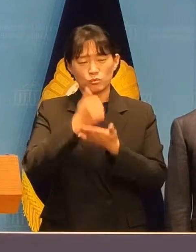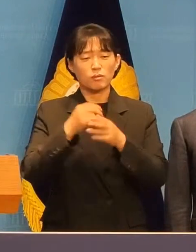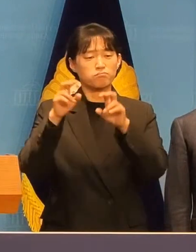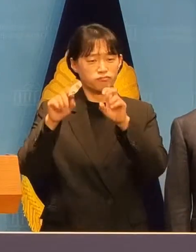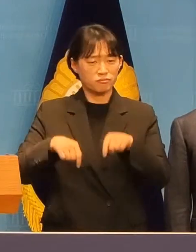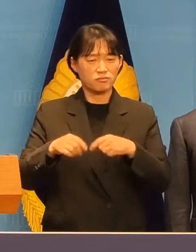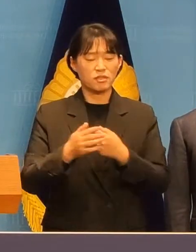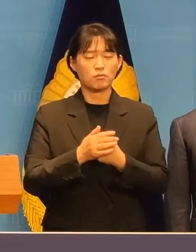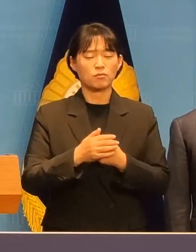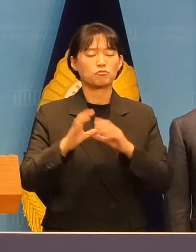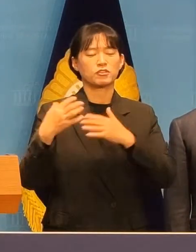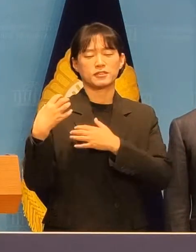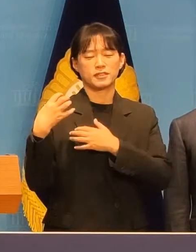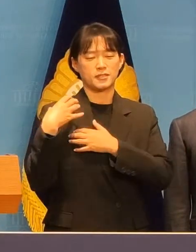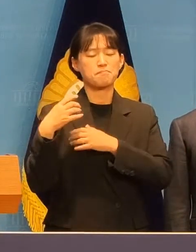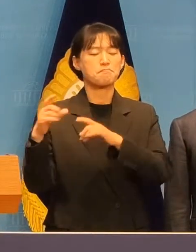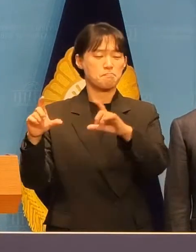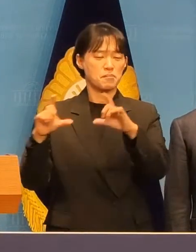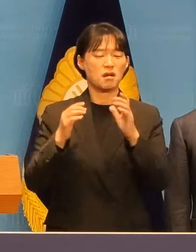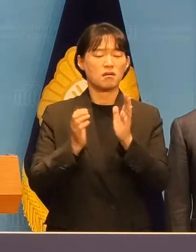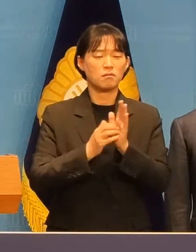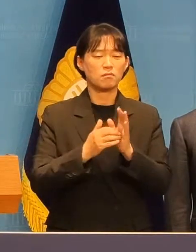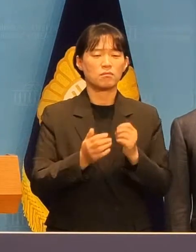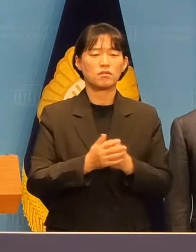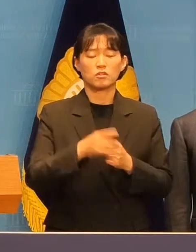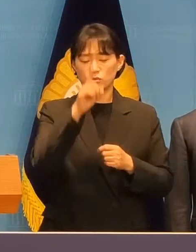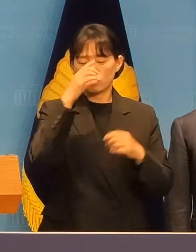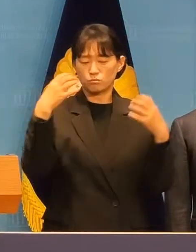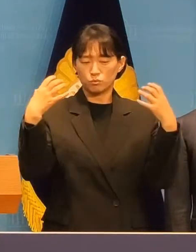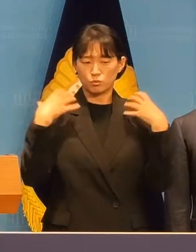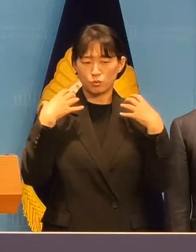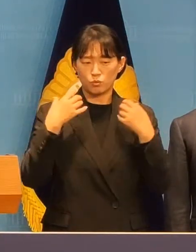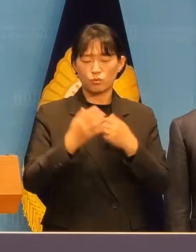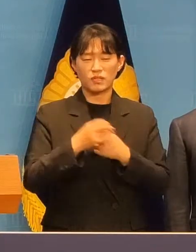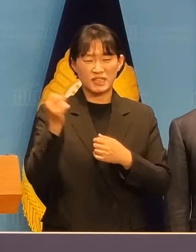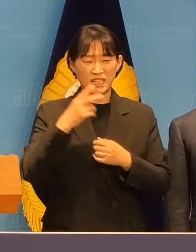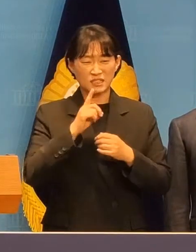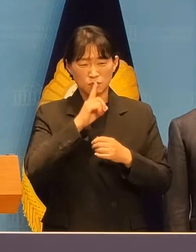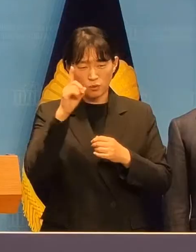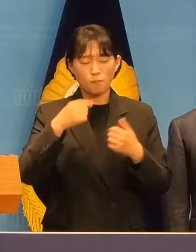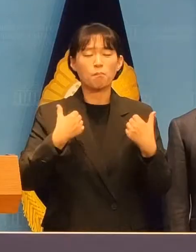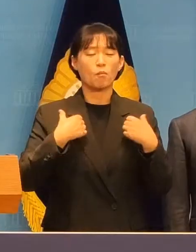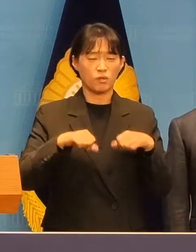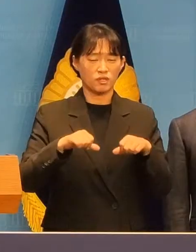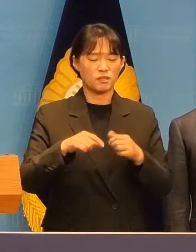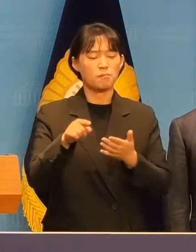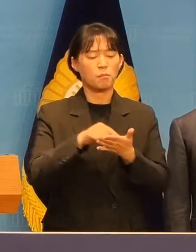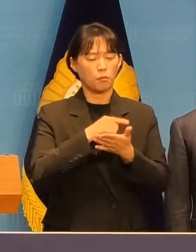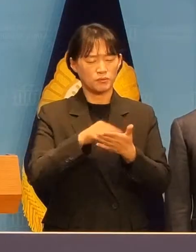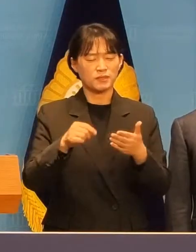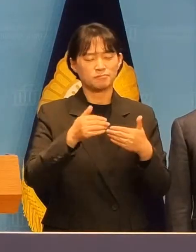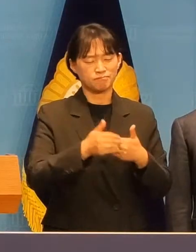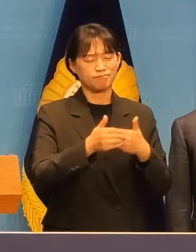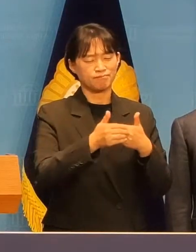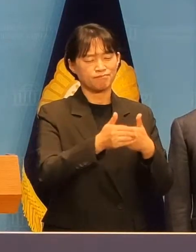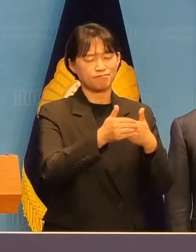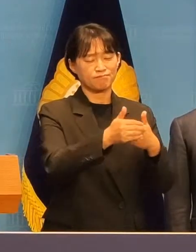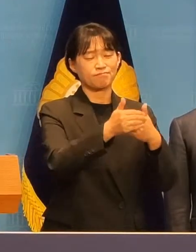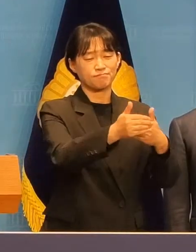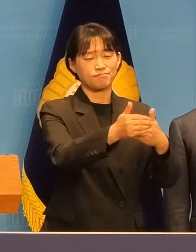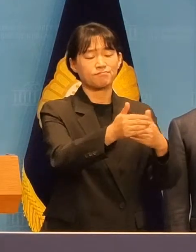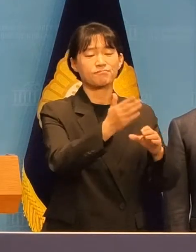인정을 잇따라 선고했고 정부도 항소를 포기하는 등 보상 절차가 진전되고